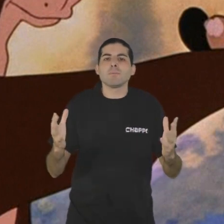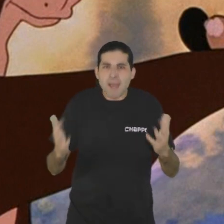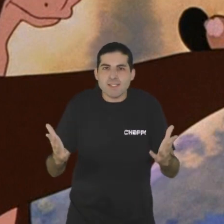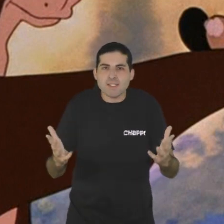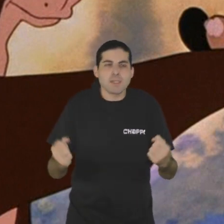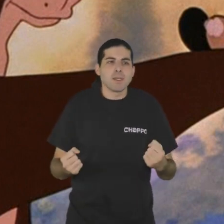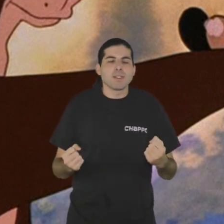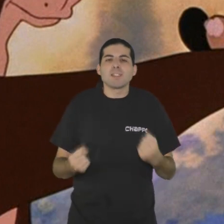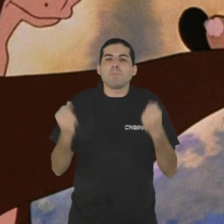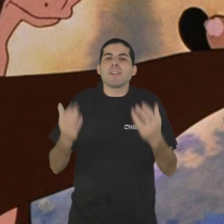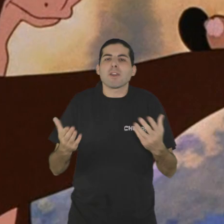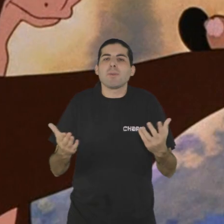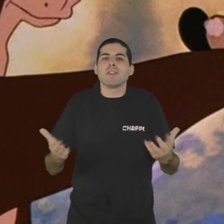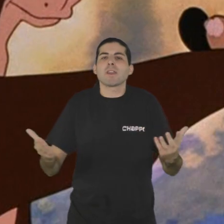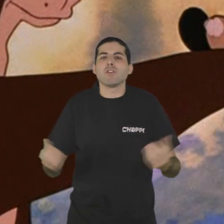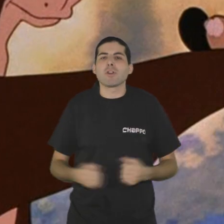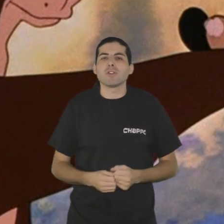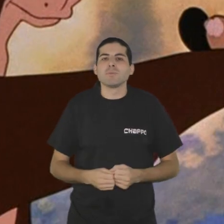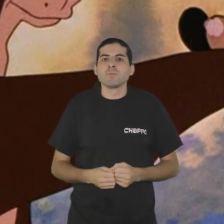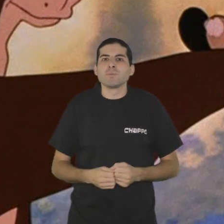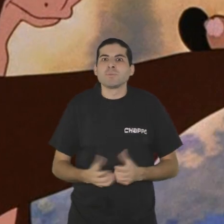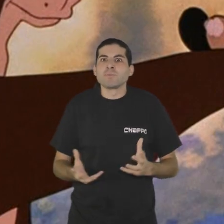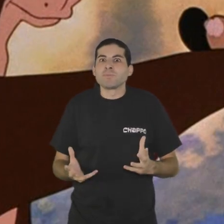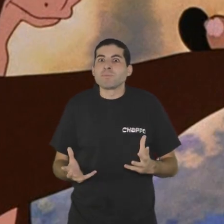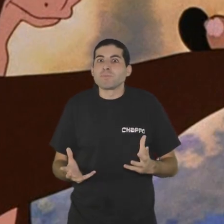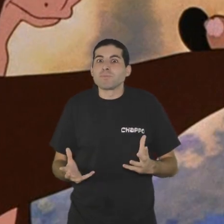orsi maschi si picchiano per il territorio.